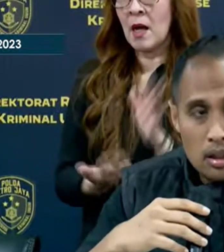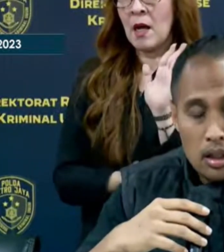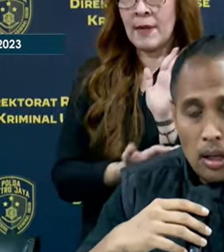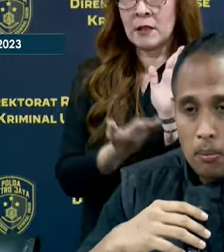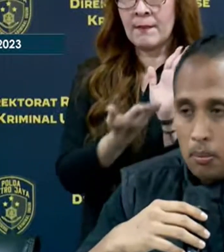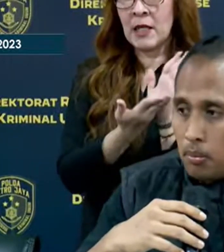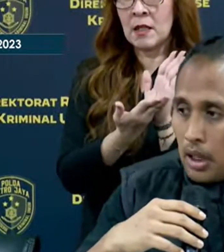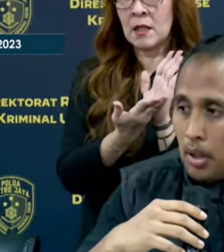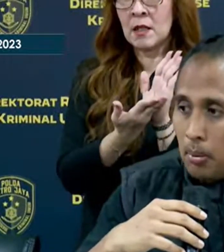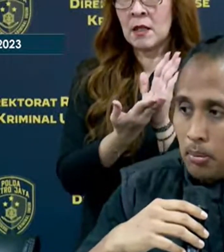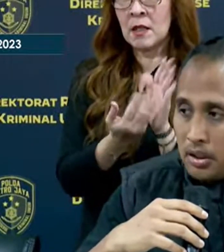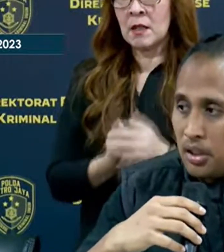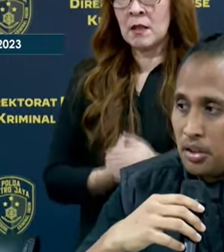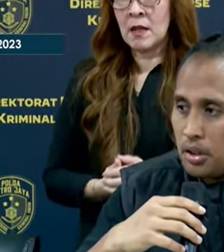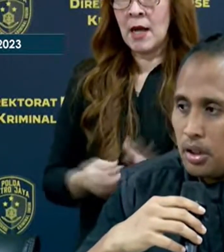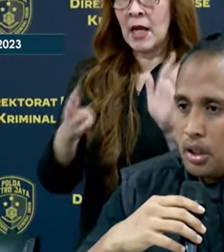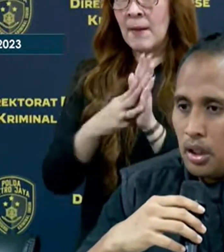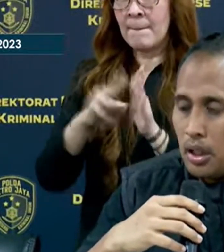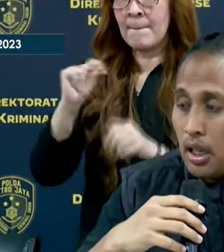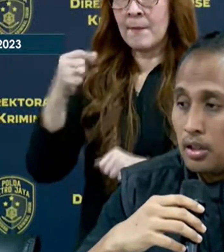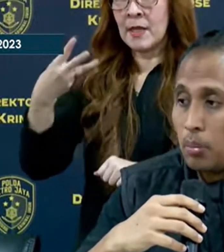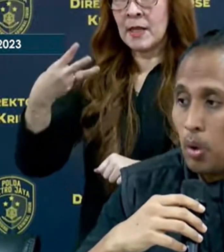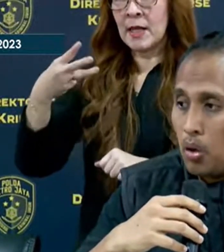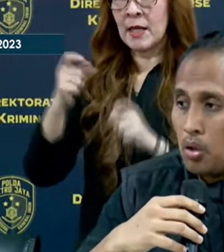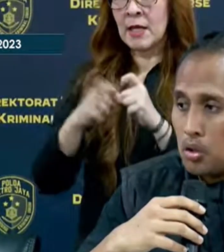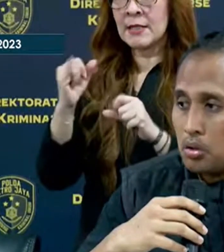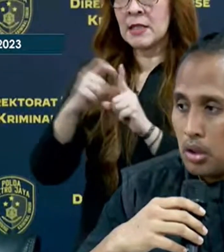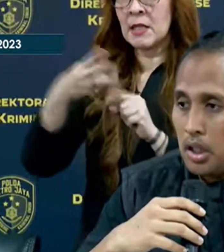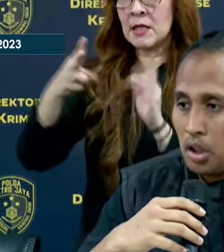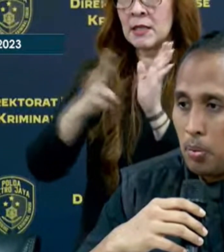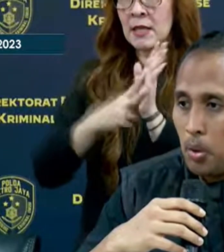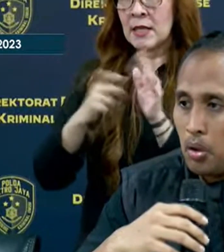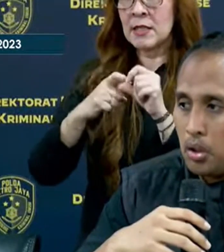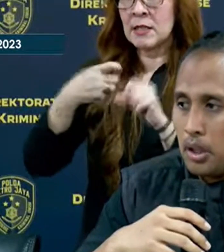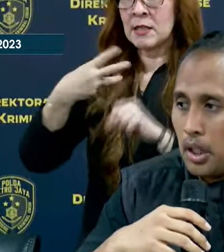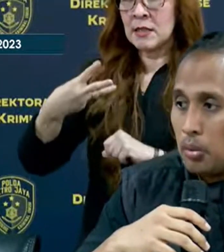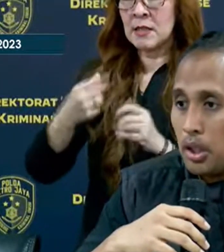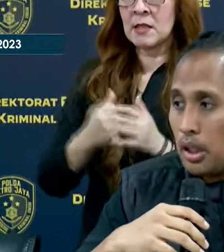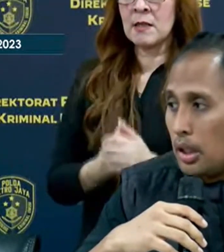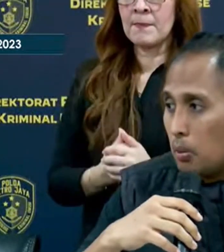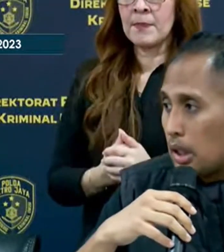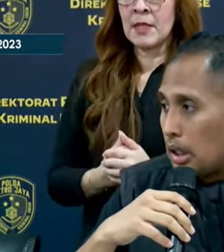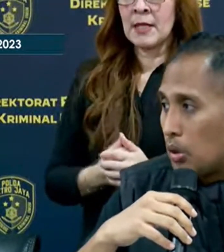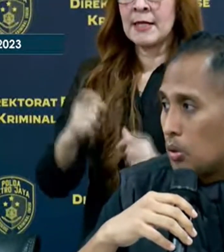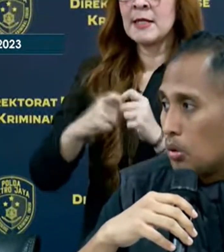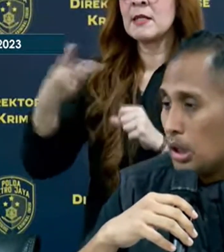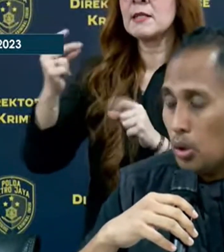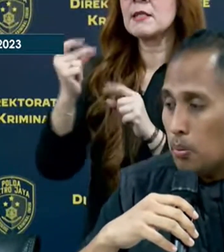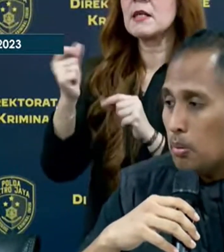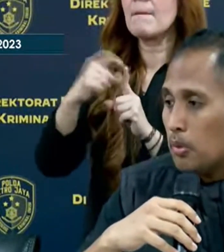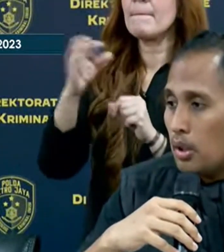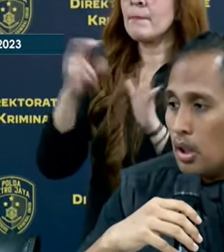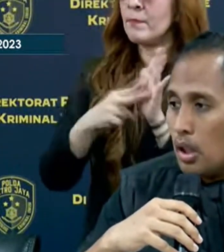di M Club Residence di daerah Serpong Gading Serpong demikian tadi ada pertanyaan untuk